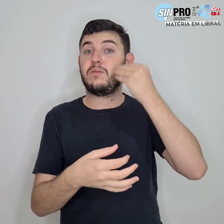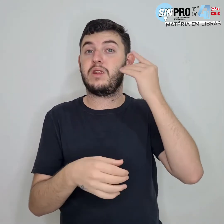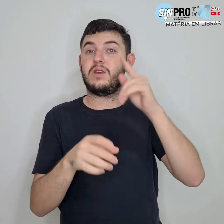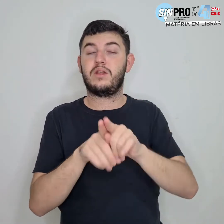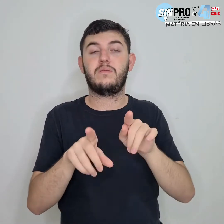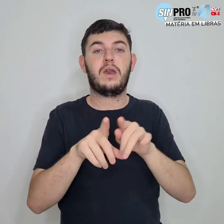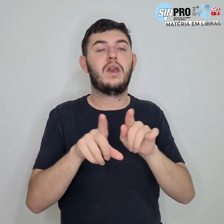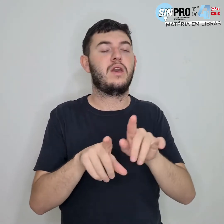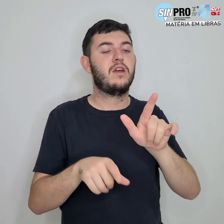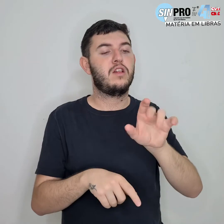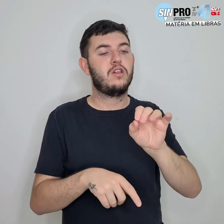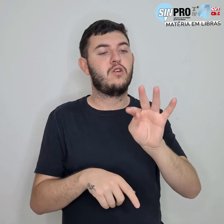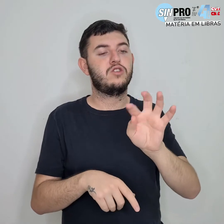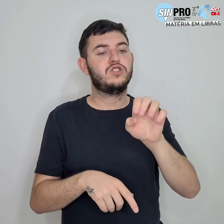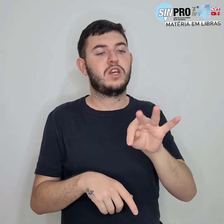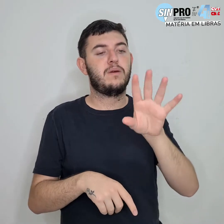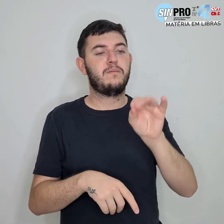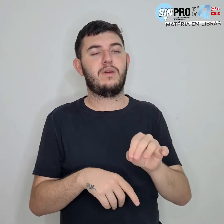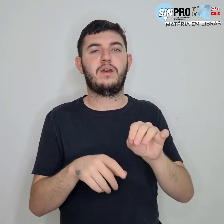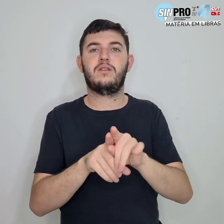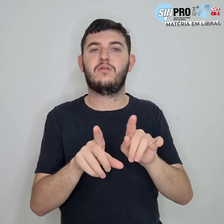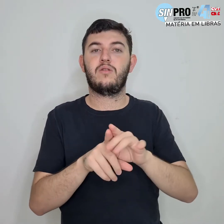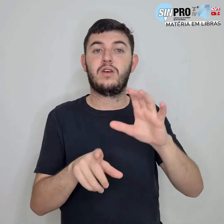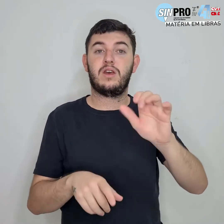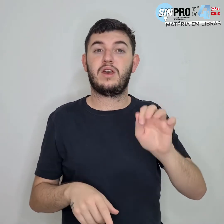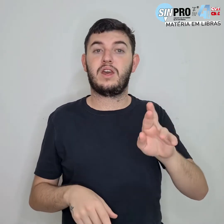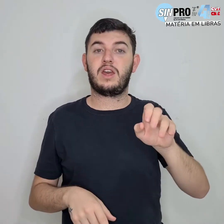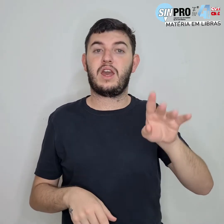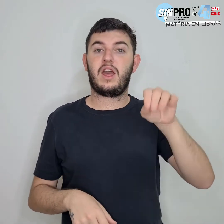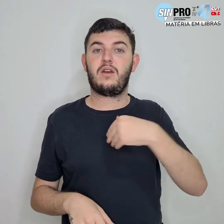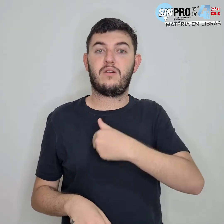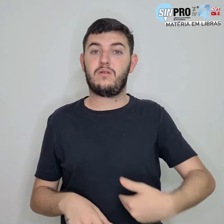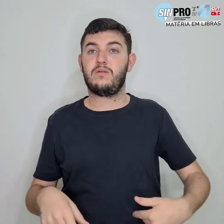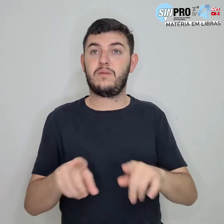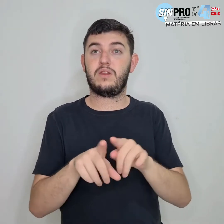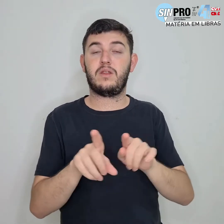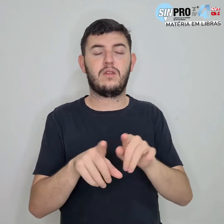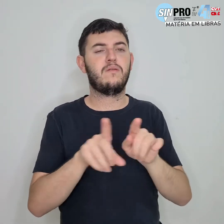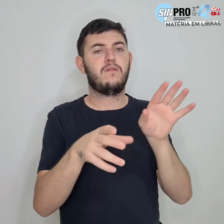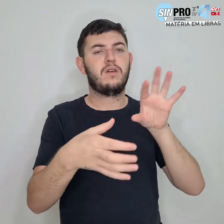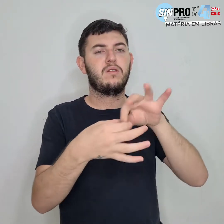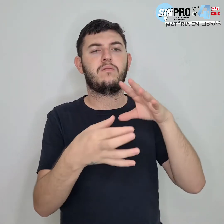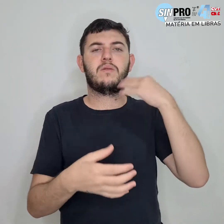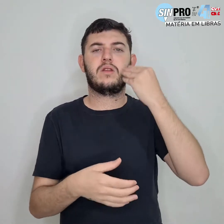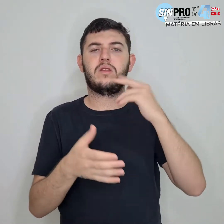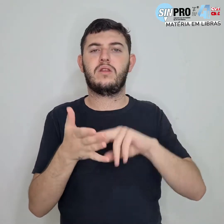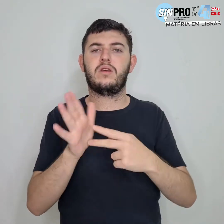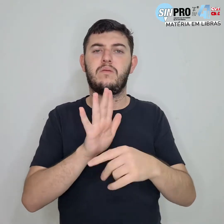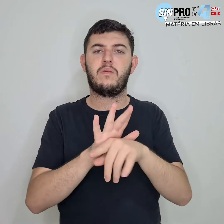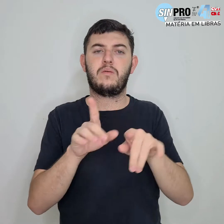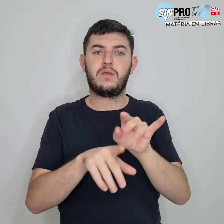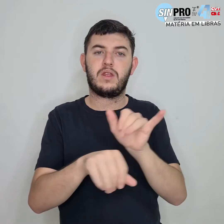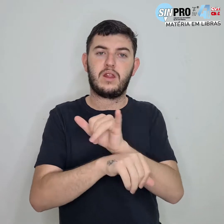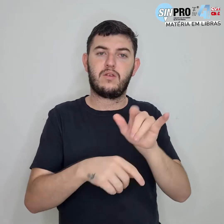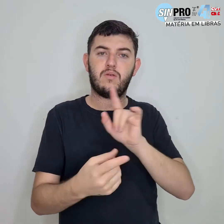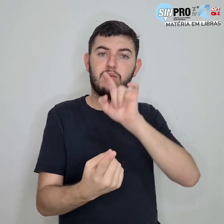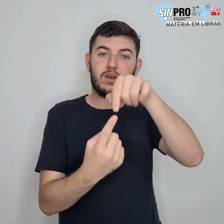públicos. O chamado vínculo de experiência é uma forma de instituir o loteamento dos cargos públicos com indicações